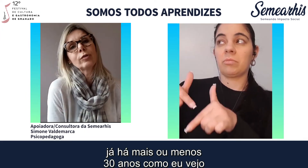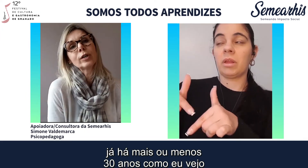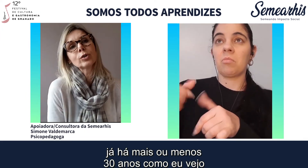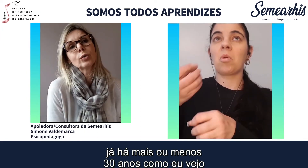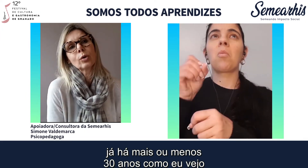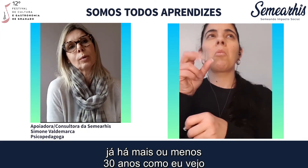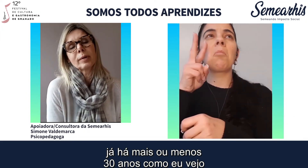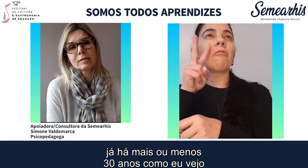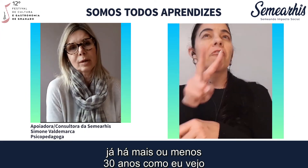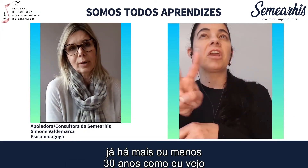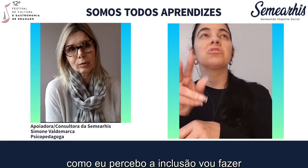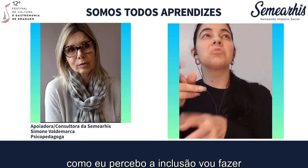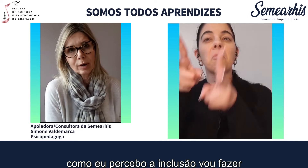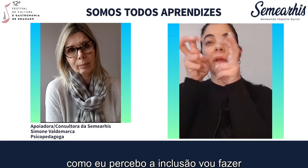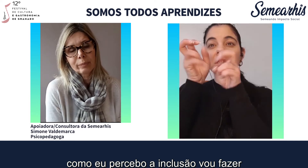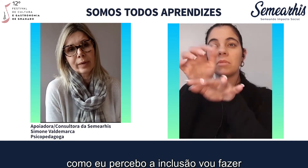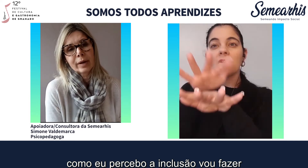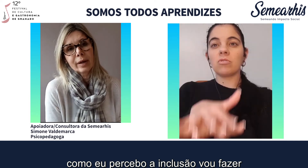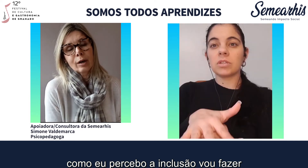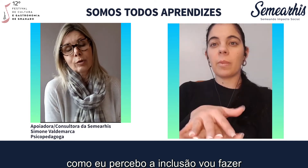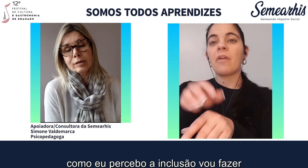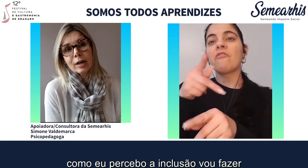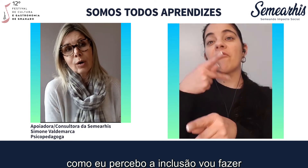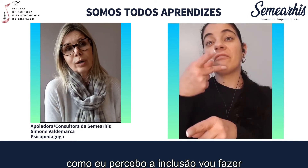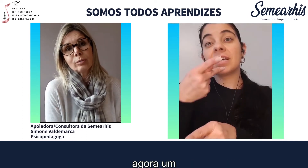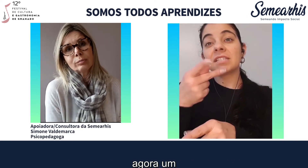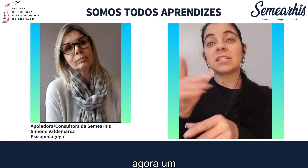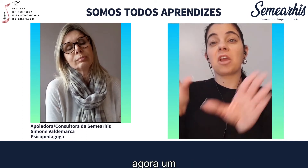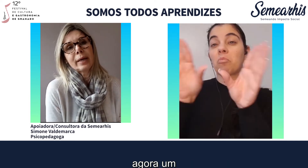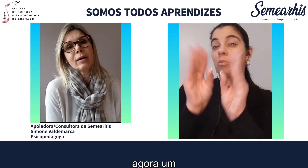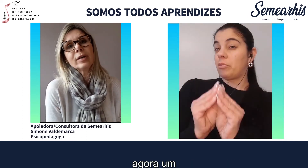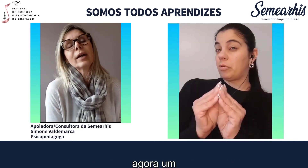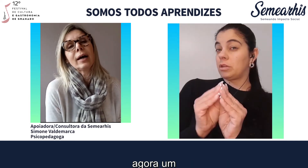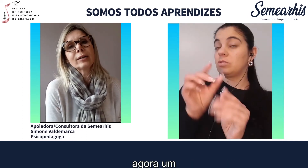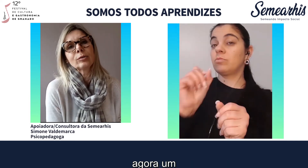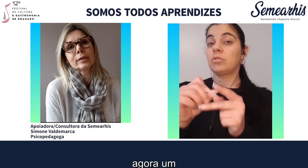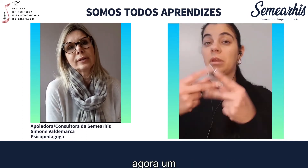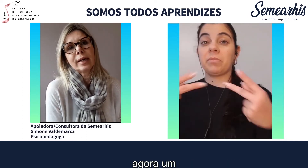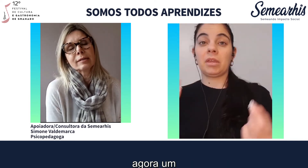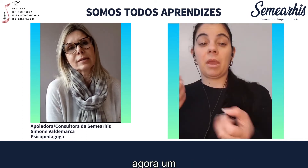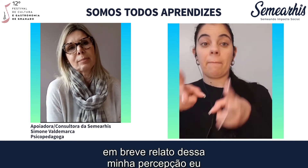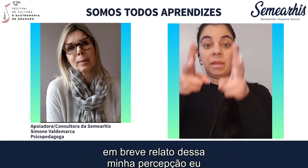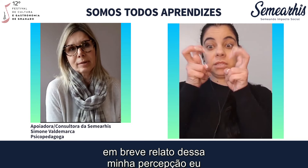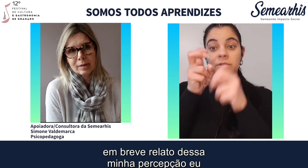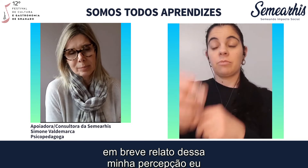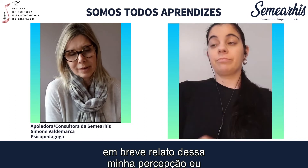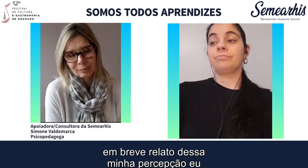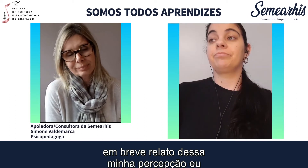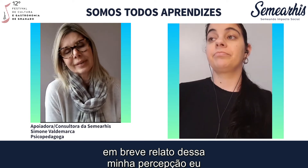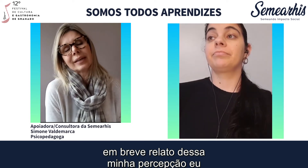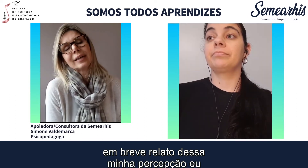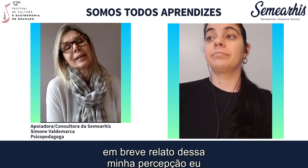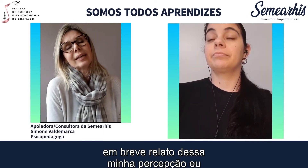eu vejo, como eu percebo a inclusão. Vou fazer agora um breve relato dessa minha